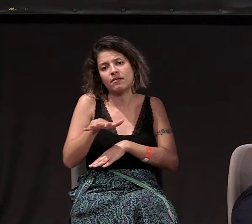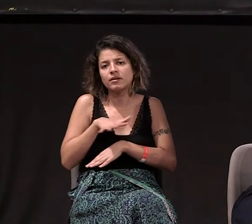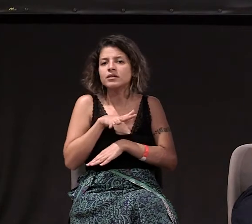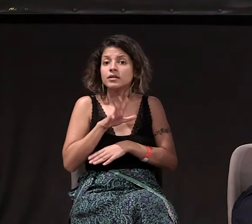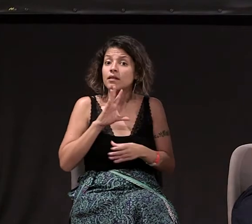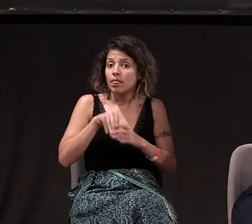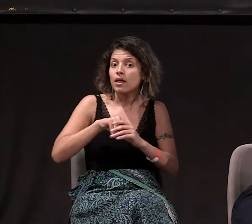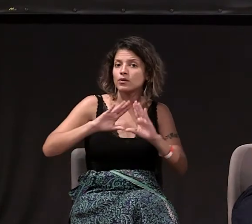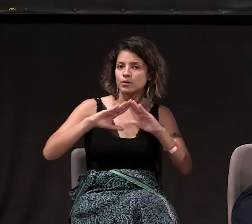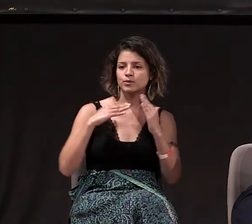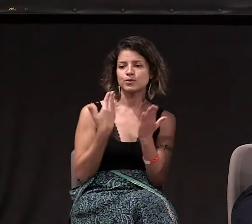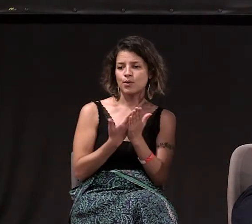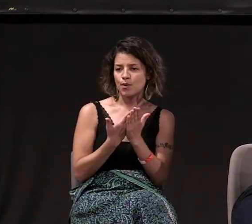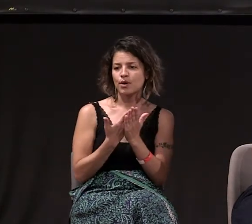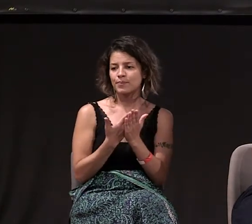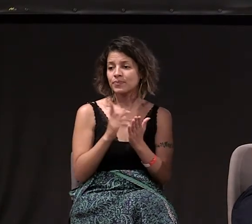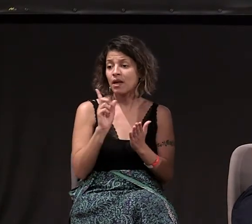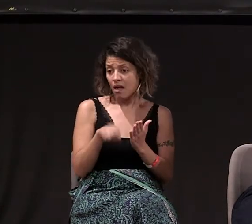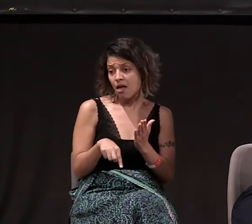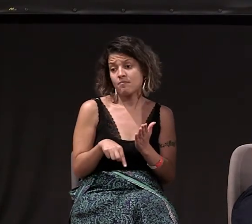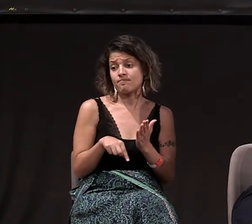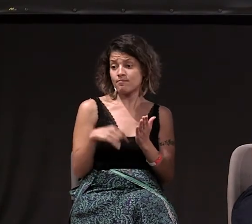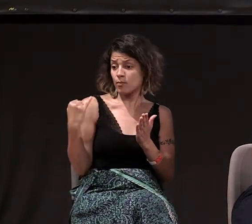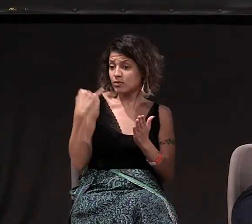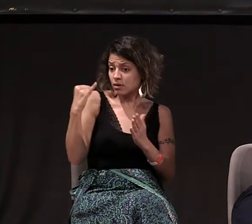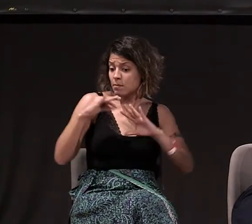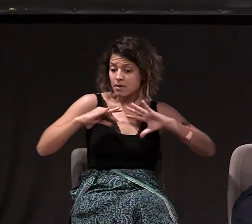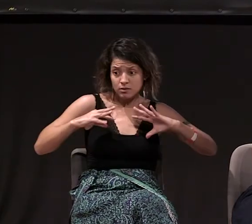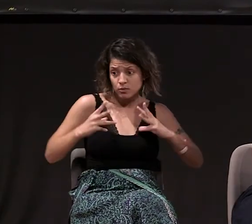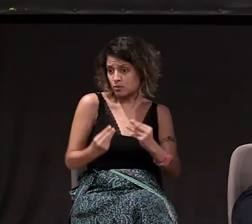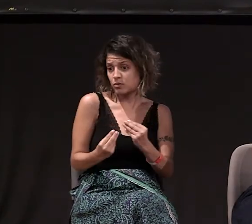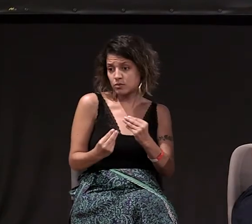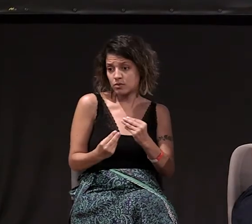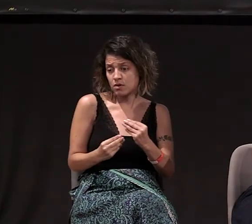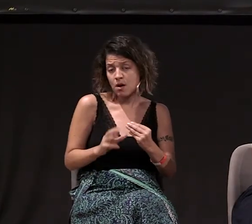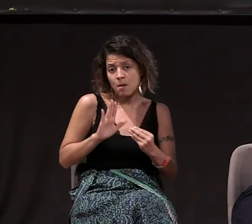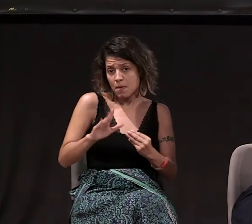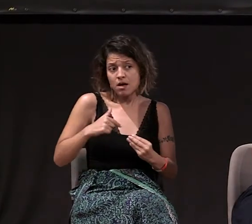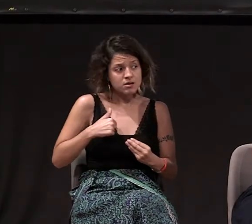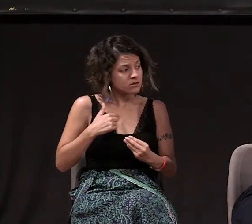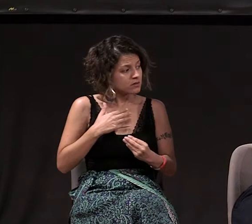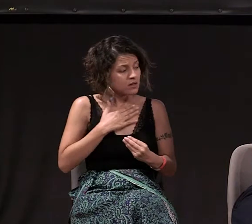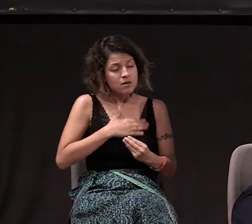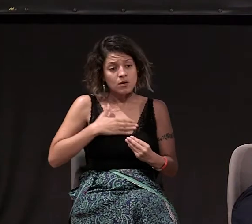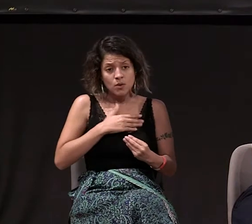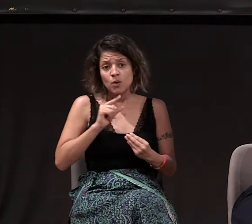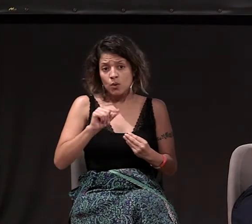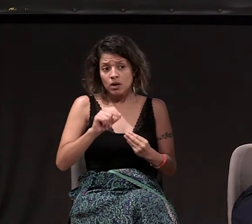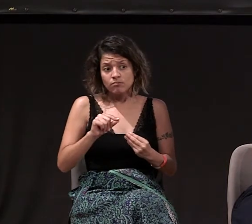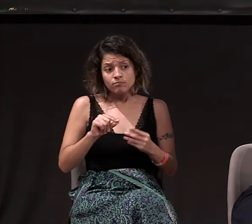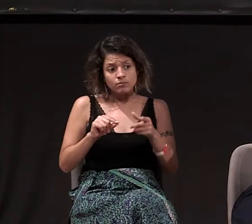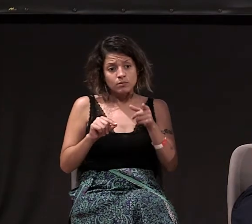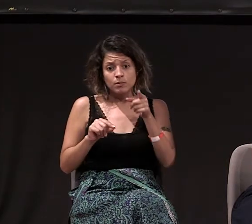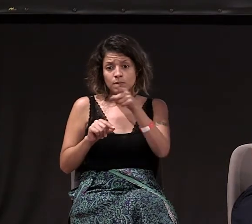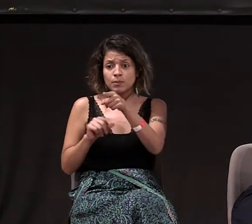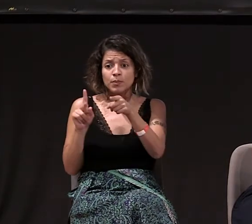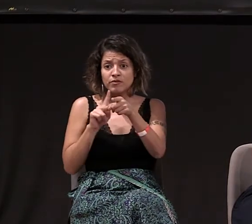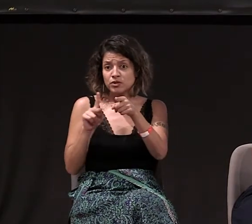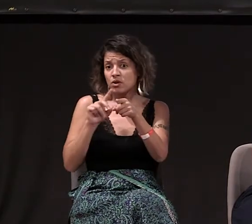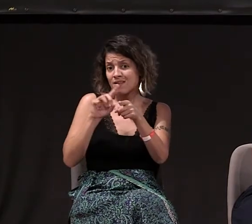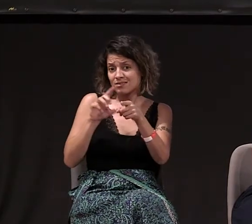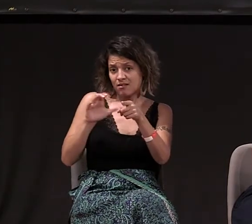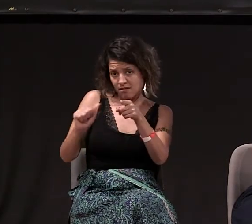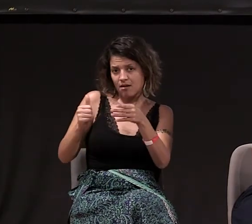dentro da escola, fazer comissão para tudo, mas que eles criem. Eu gostei muito desse protesto que a professora falou, eu acho que isso